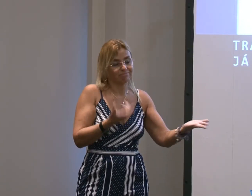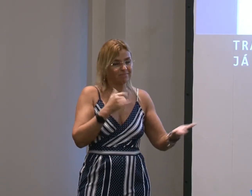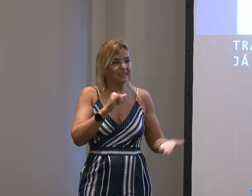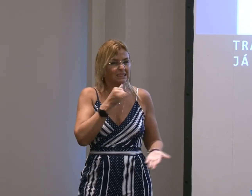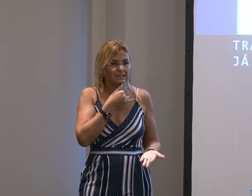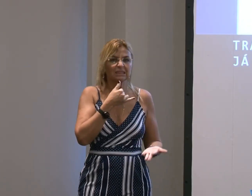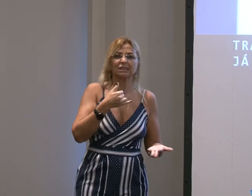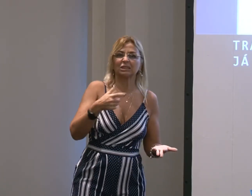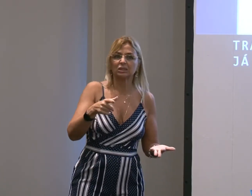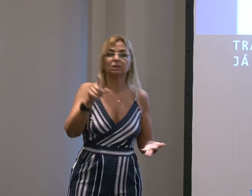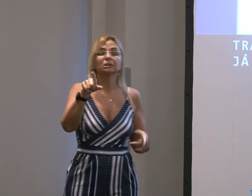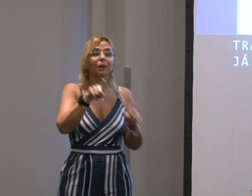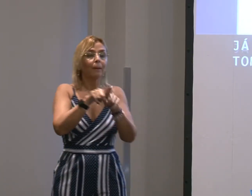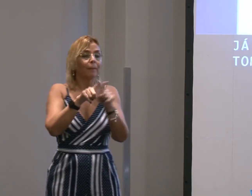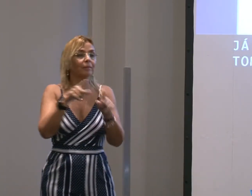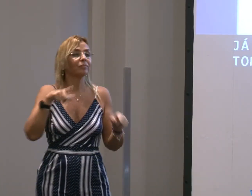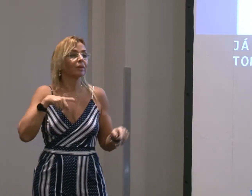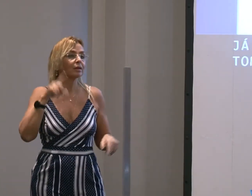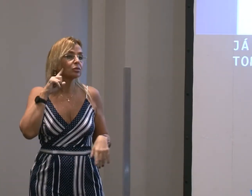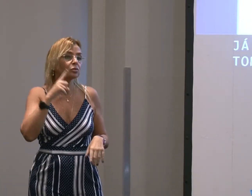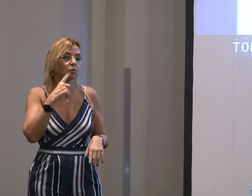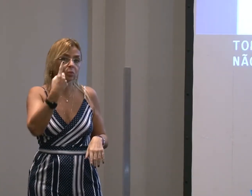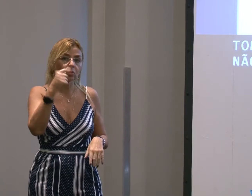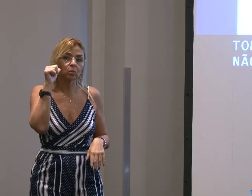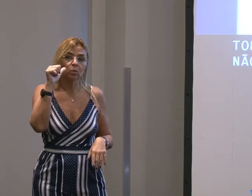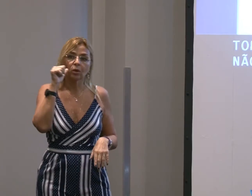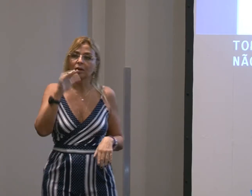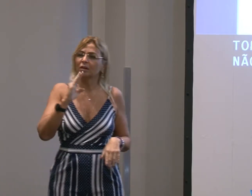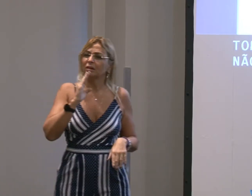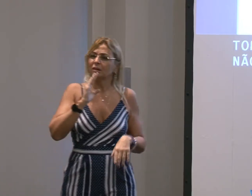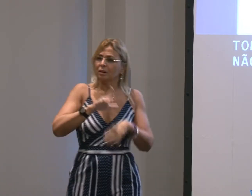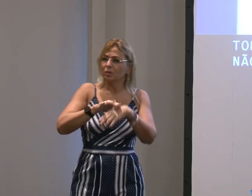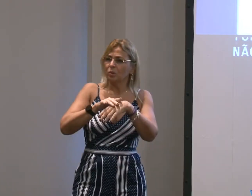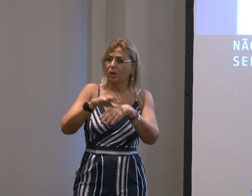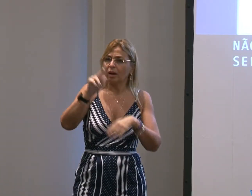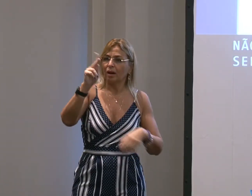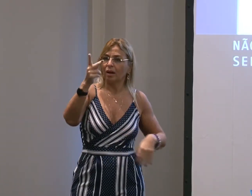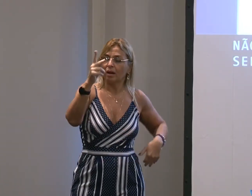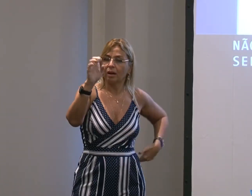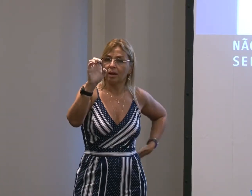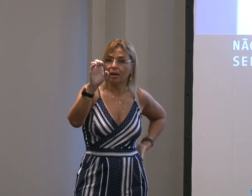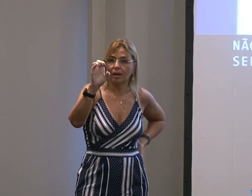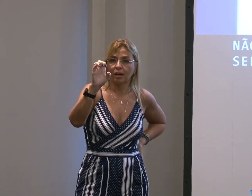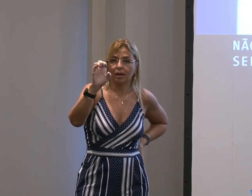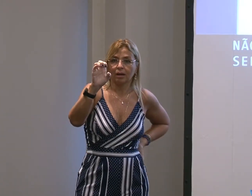a medicação serve para o controle da diabetes. Teve uma mulher surda